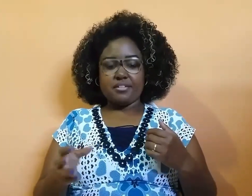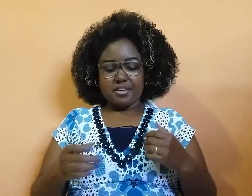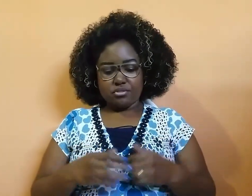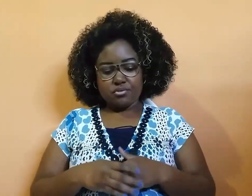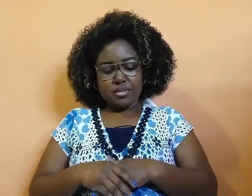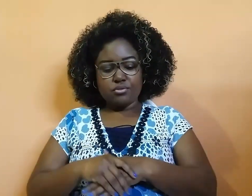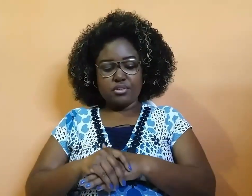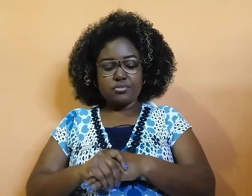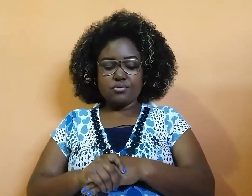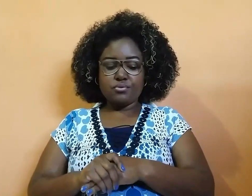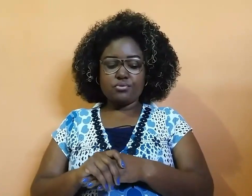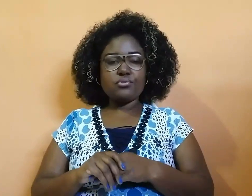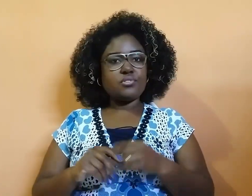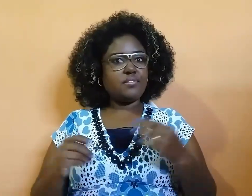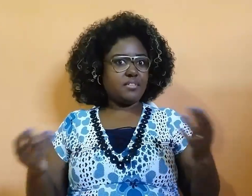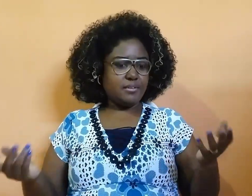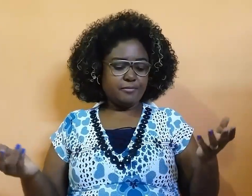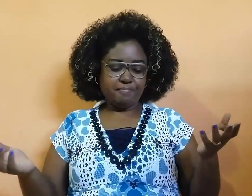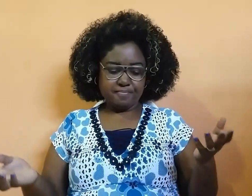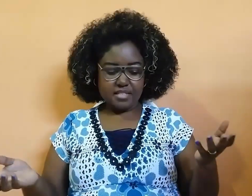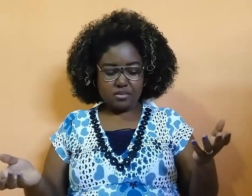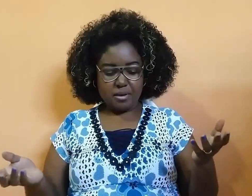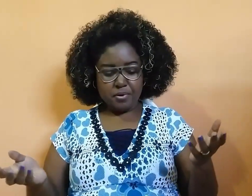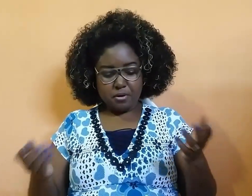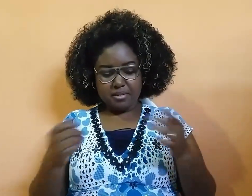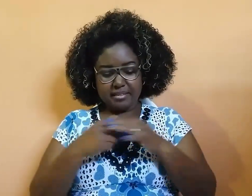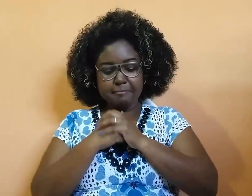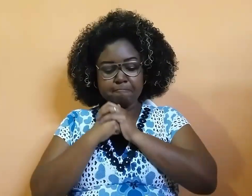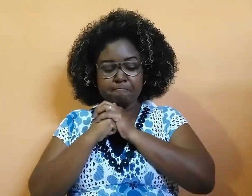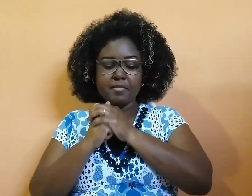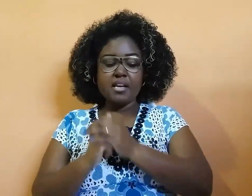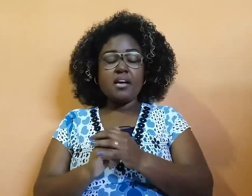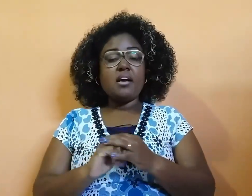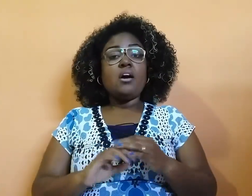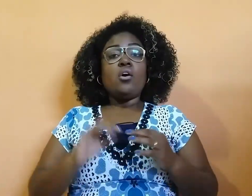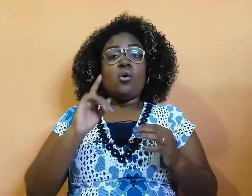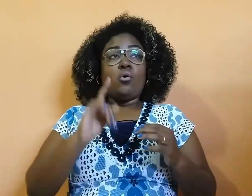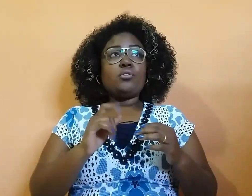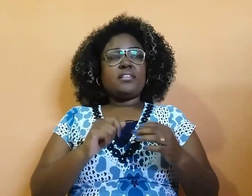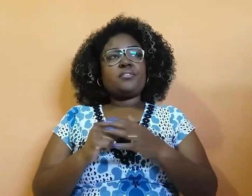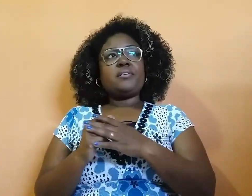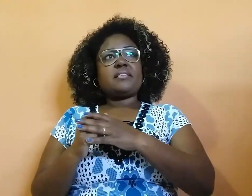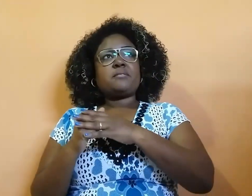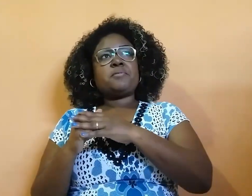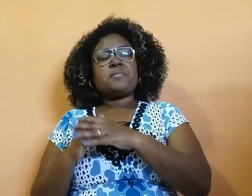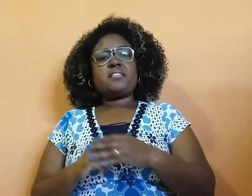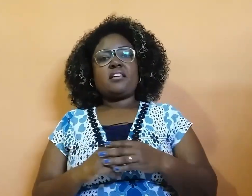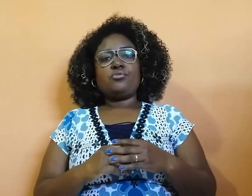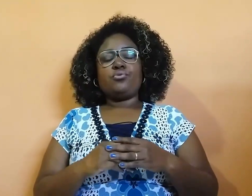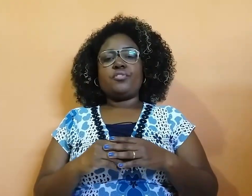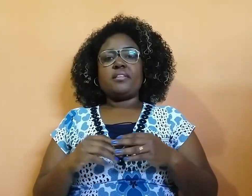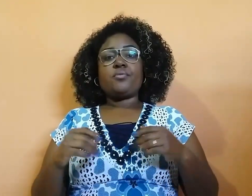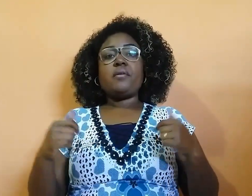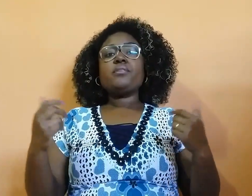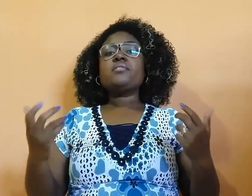gravados com atores surdos então não é pobre né outra coisa que as pessoas têm dúvida qual é o